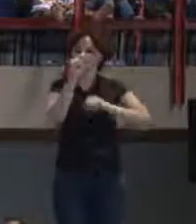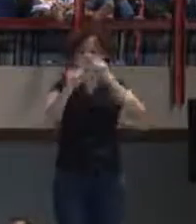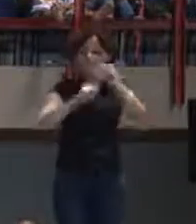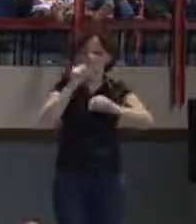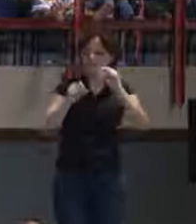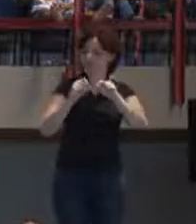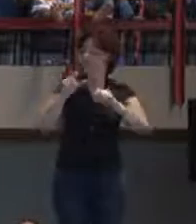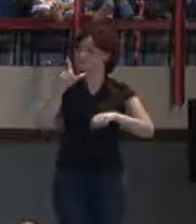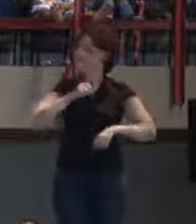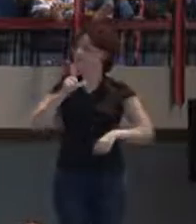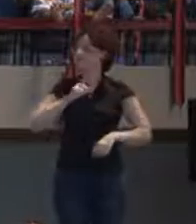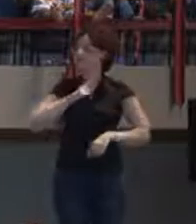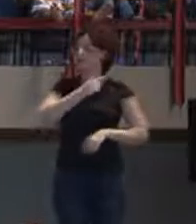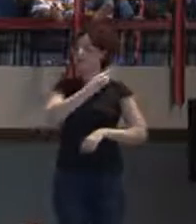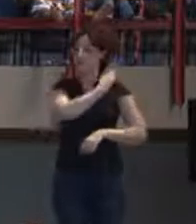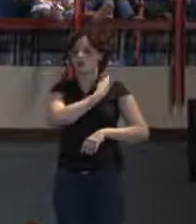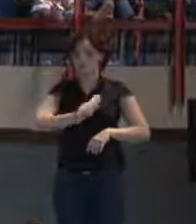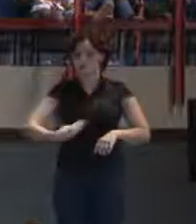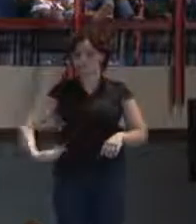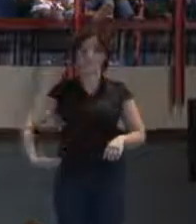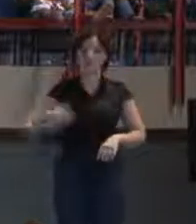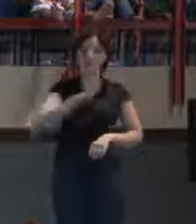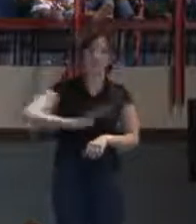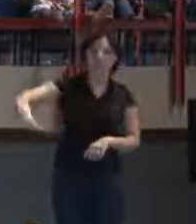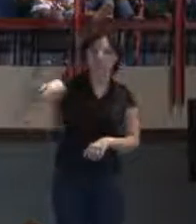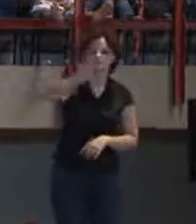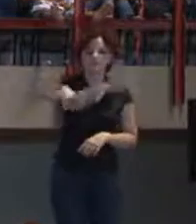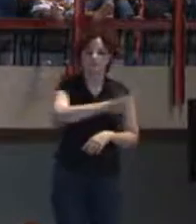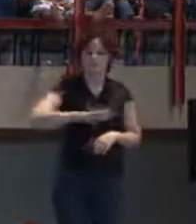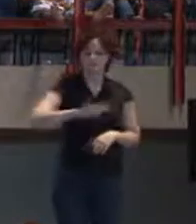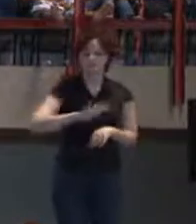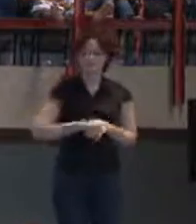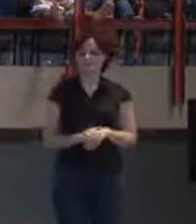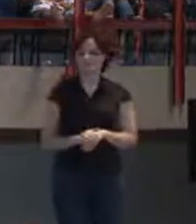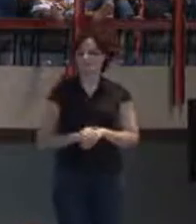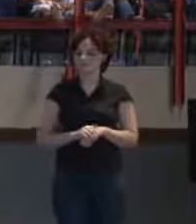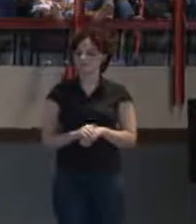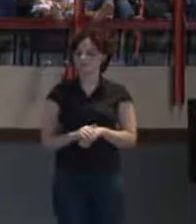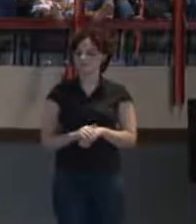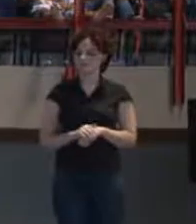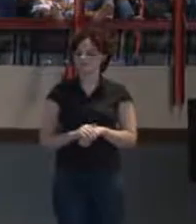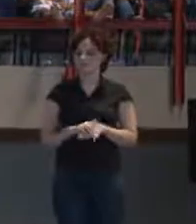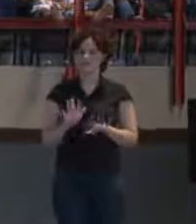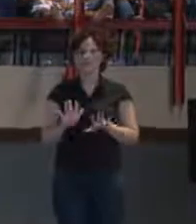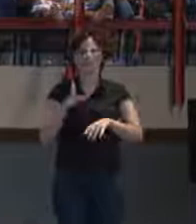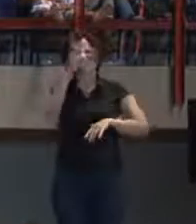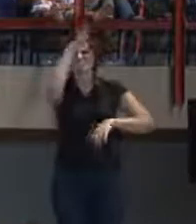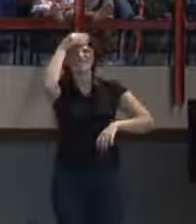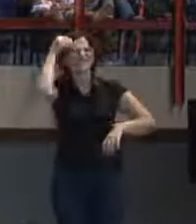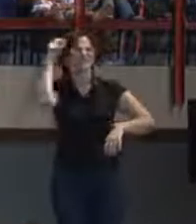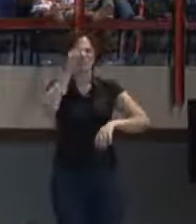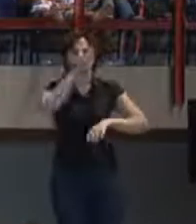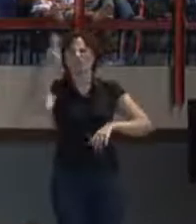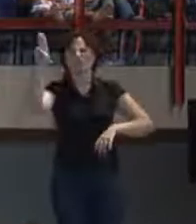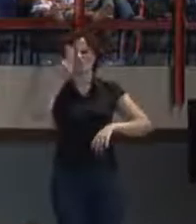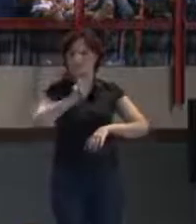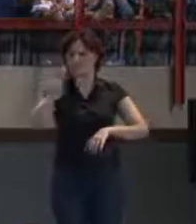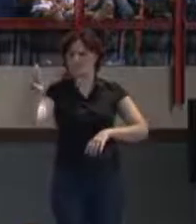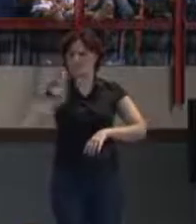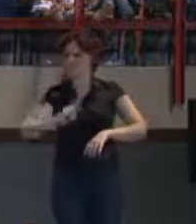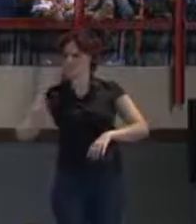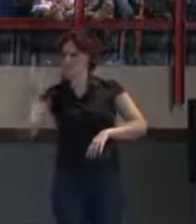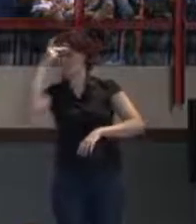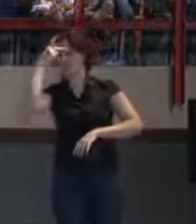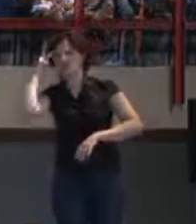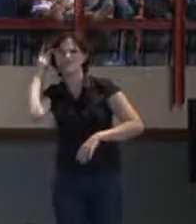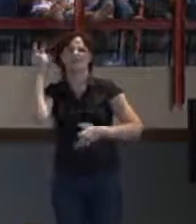trazemos os governadores gerais. Esqueçam de guardar nome, gente. Sabe aquela coisa? Tem